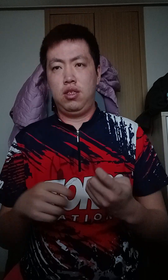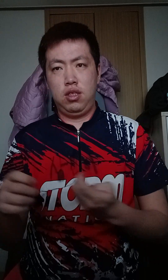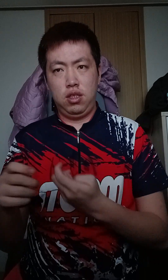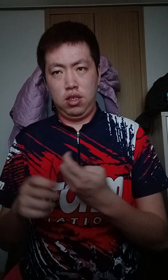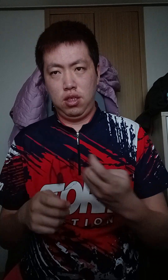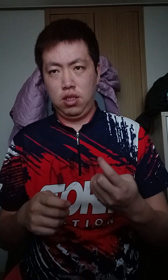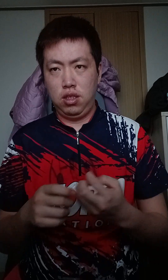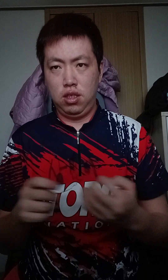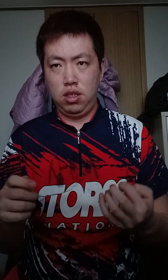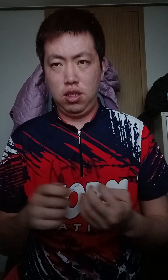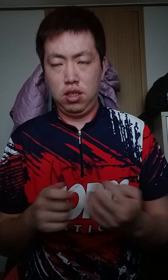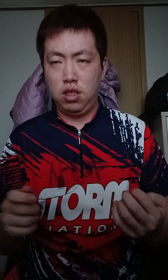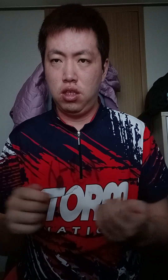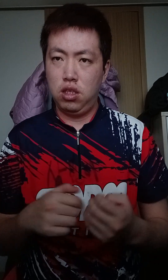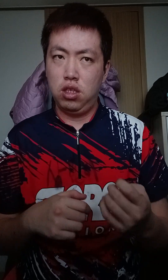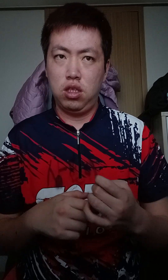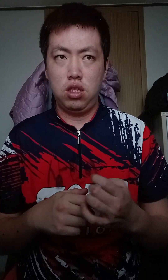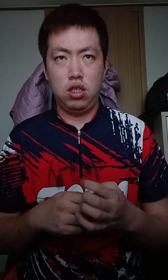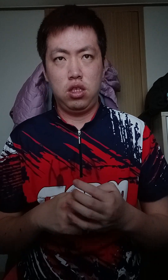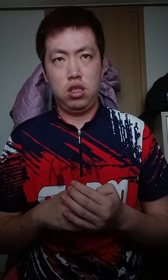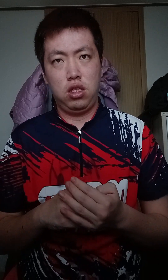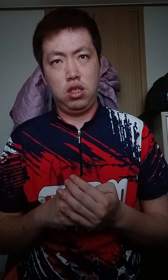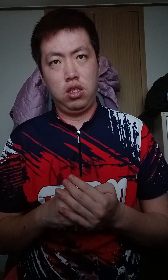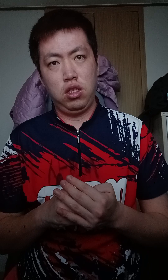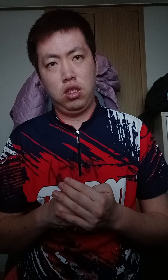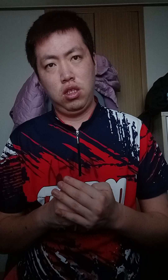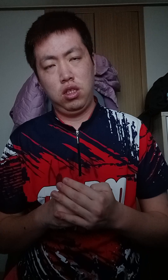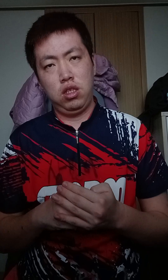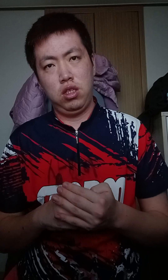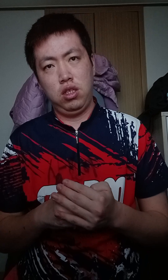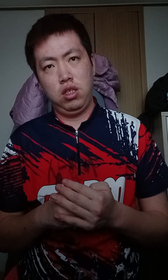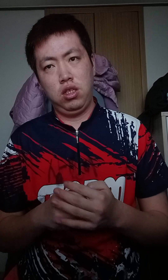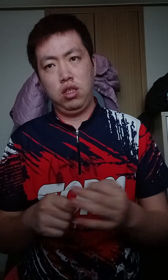정책 박람회에서 교통약자의 이동권과 시설 개선을 촉구할